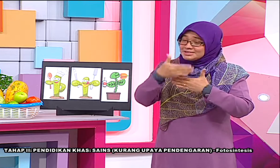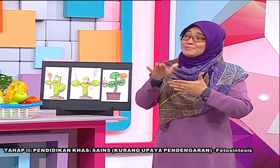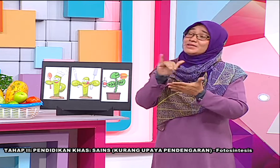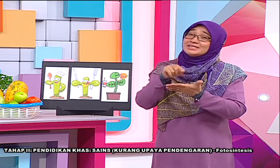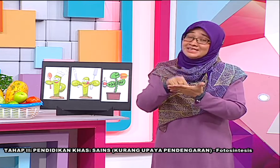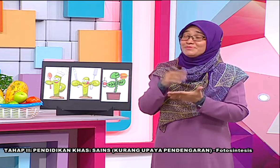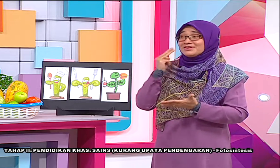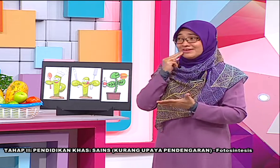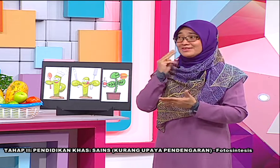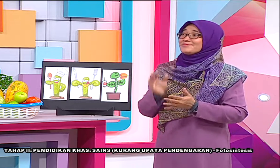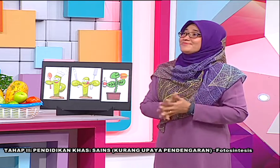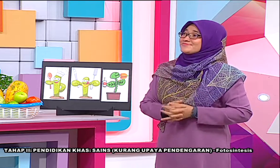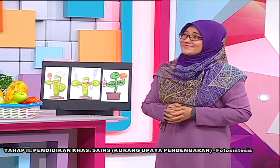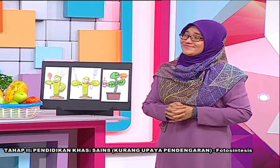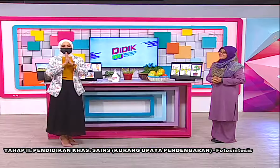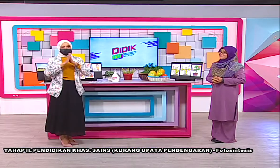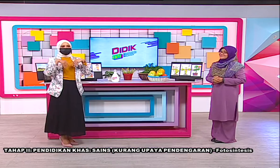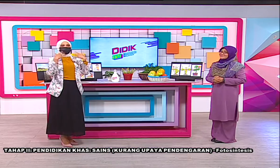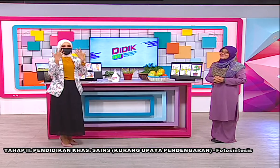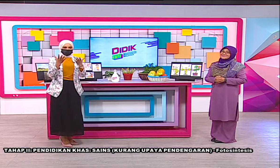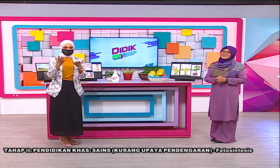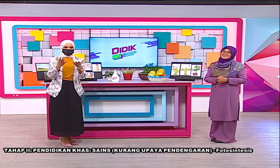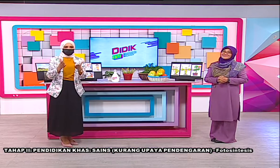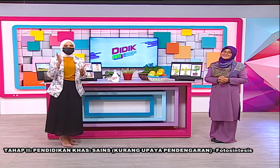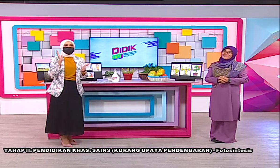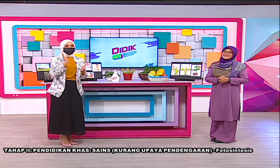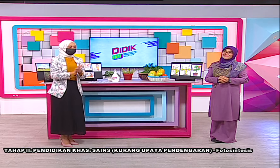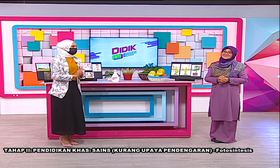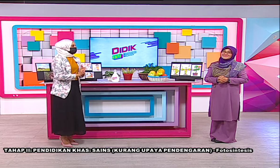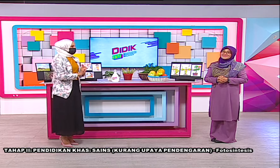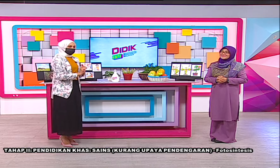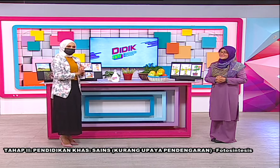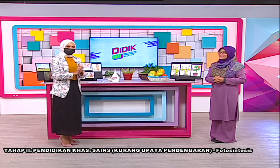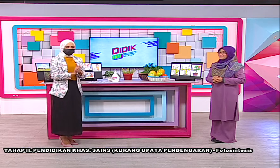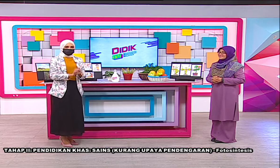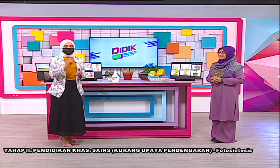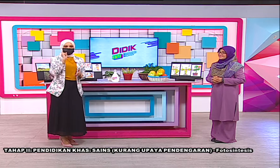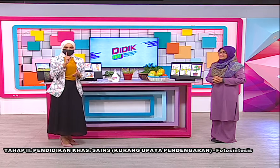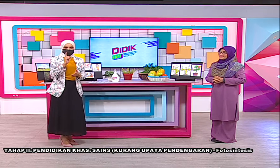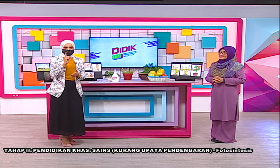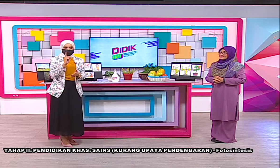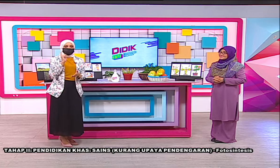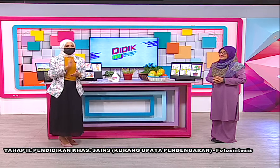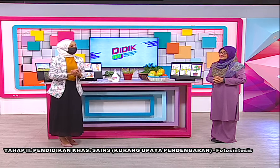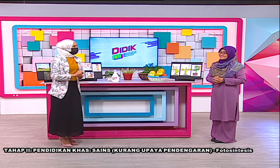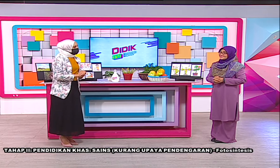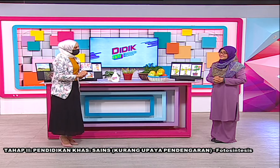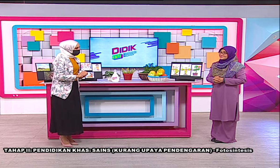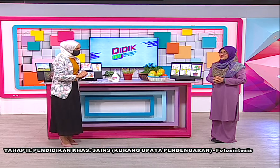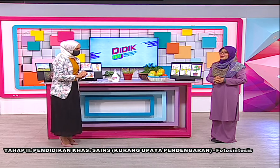selepas ini merah bye Kalau anda di rumah nak tahu apa nama proses ini jangan kemana-mana ya kita ganti berhasil